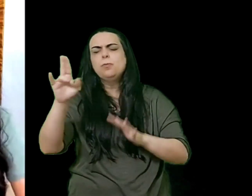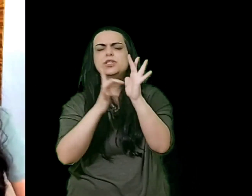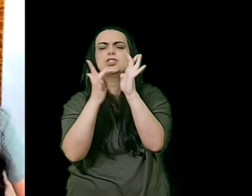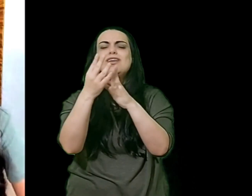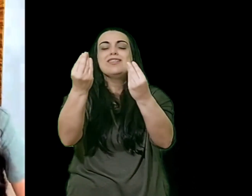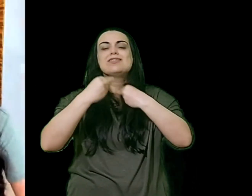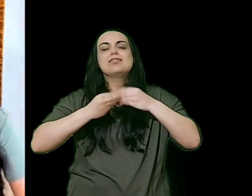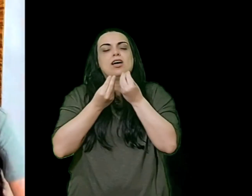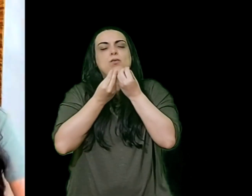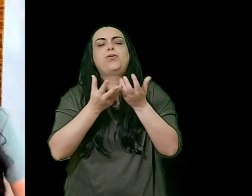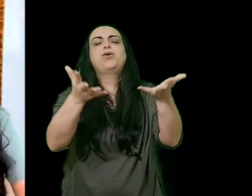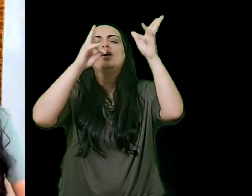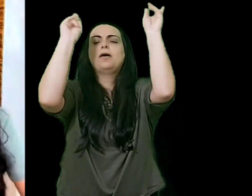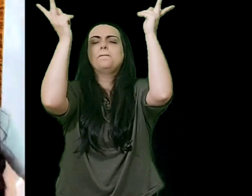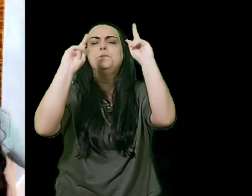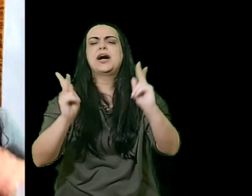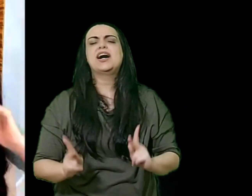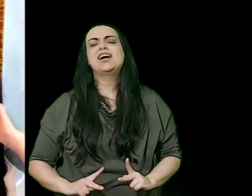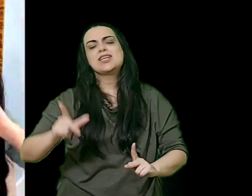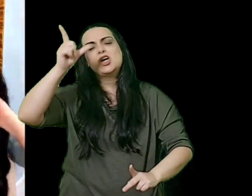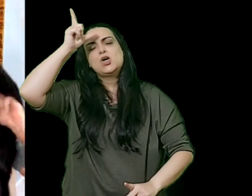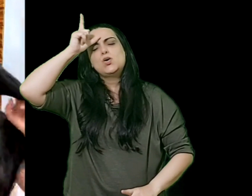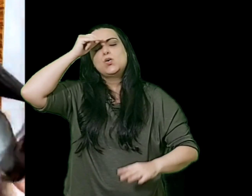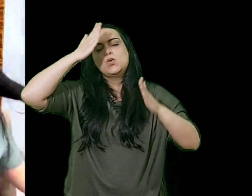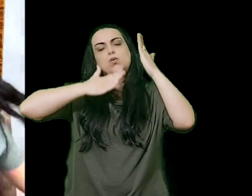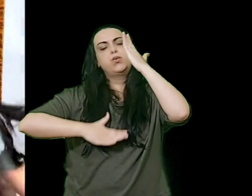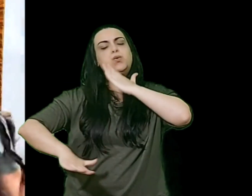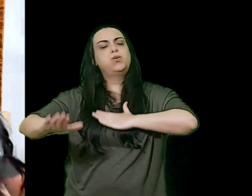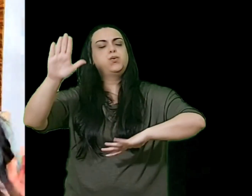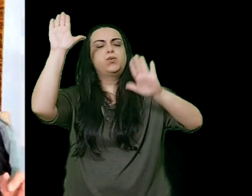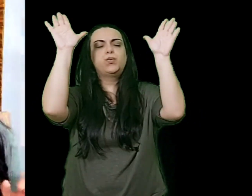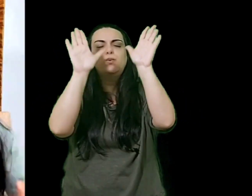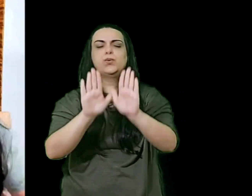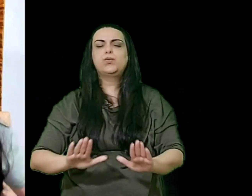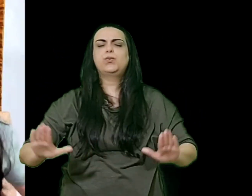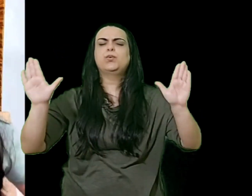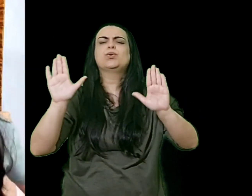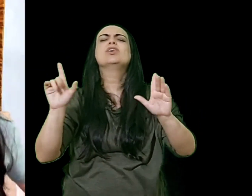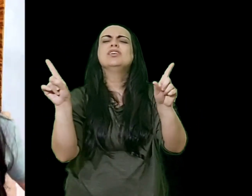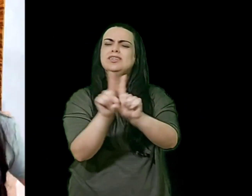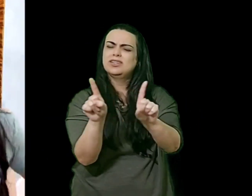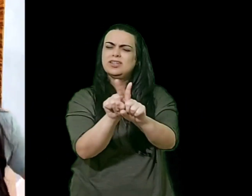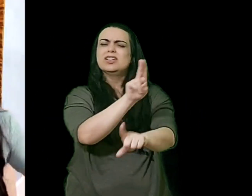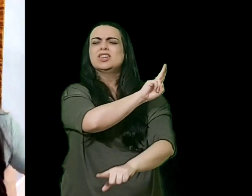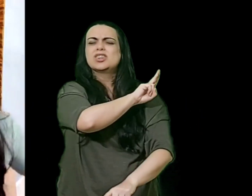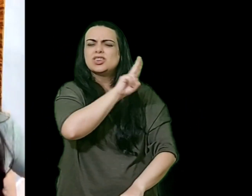que excede todo o entendimento. E eu declaro agora também em nome de Jesus,